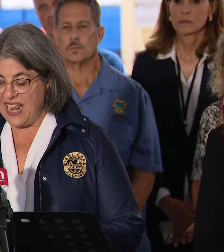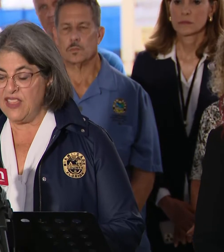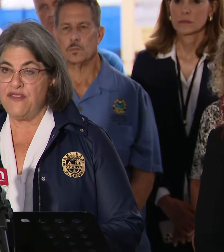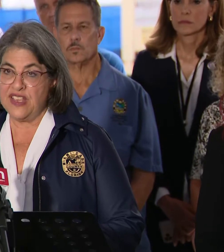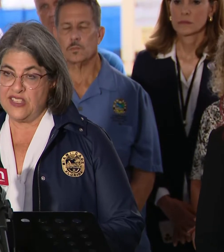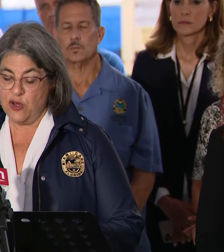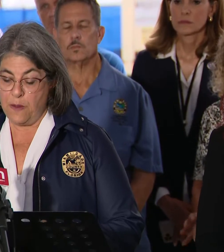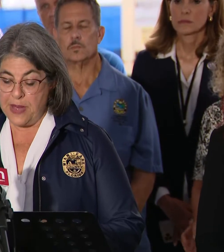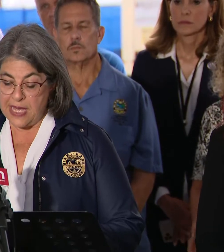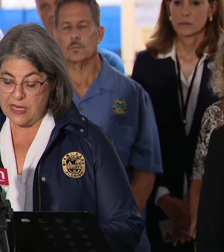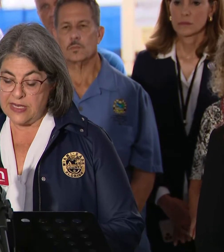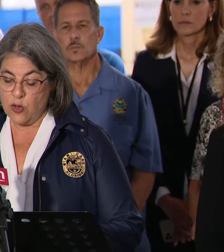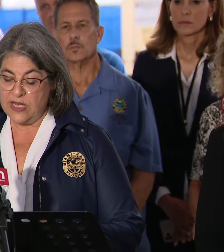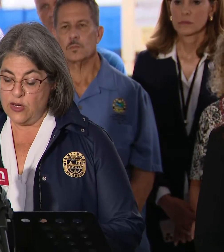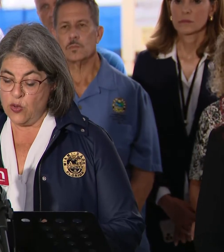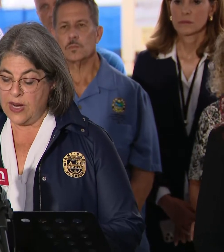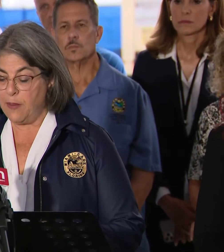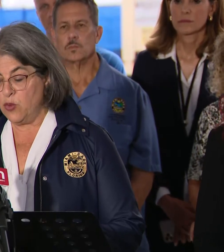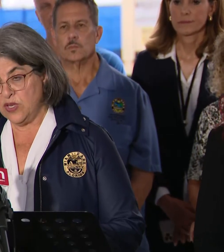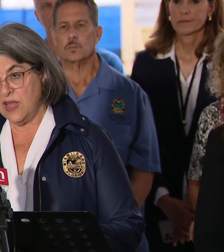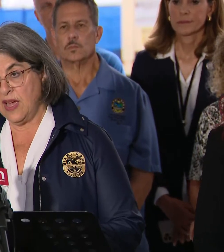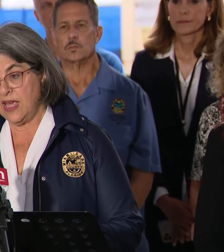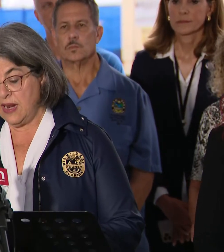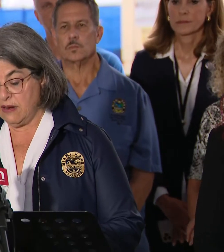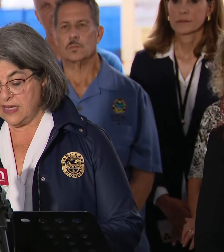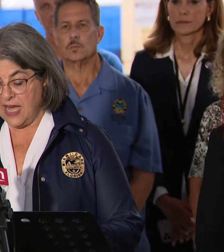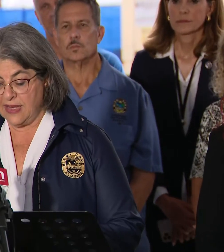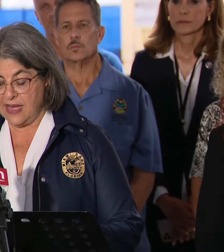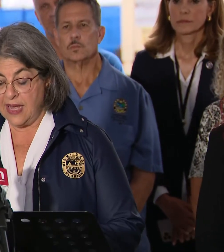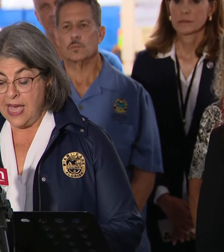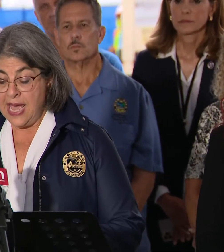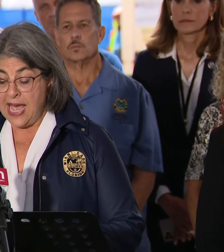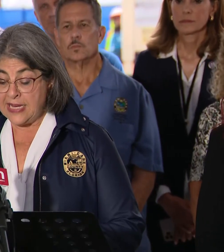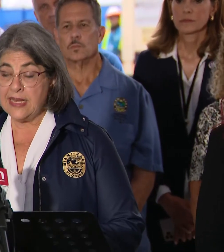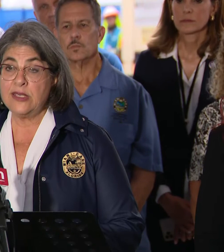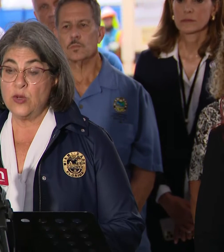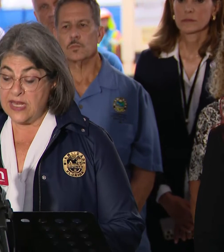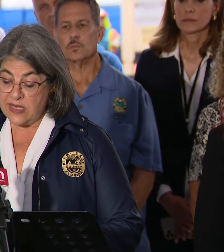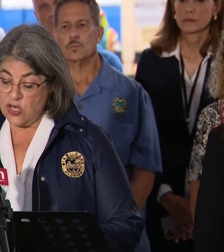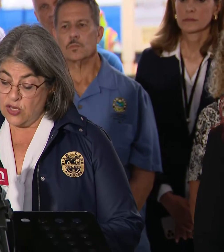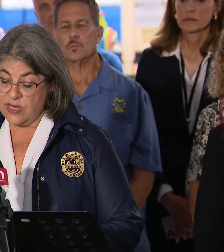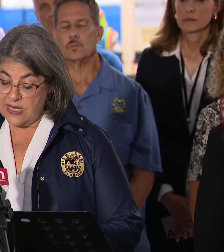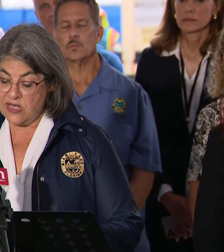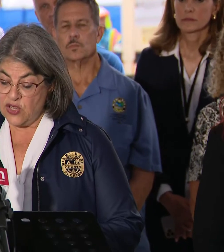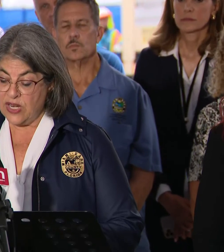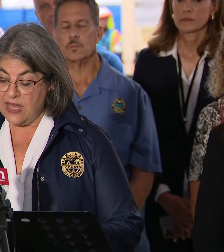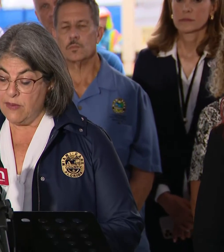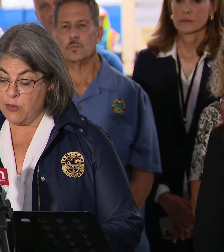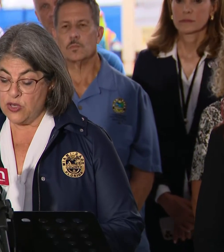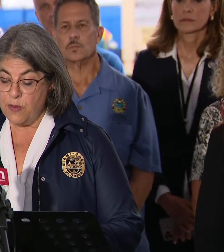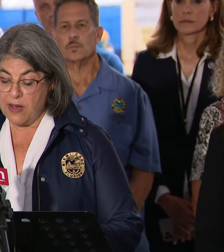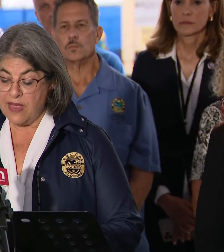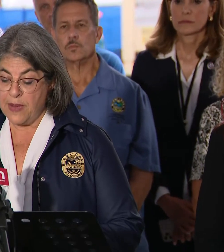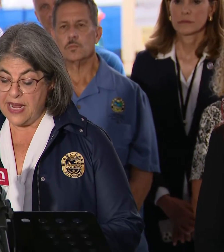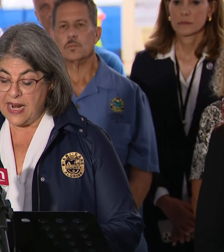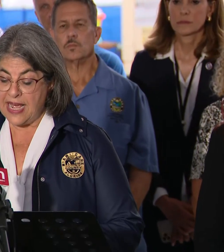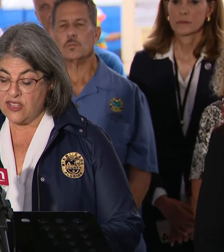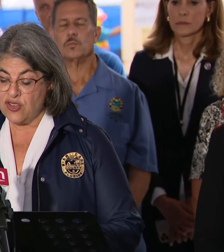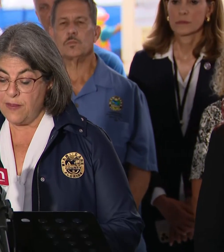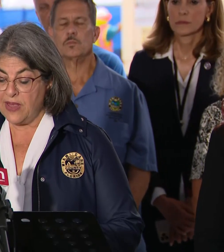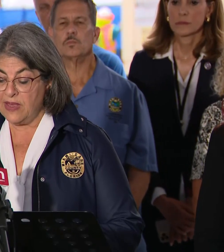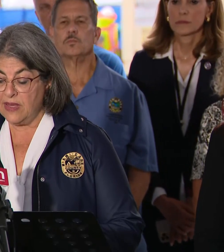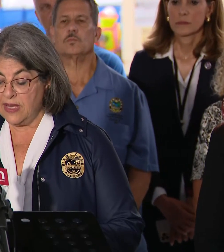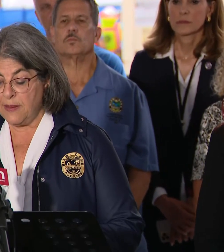demolición del edificio mientras continúa la búsqueda y el rescate. Esta es una decisión que debemos tomar de